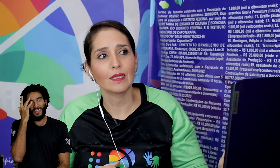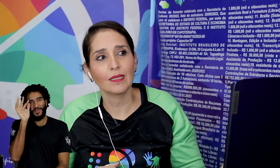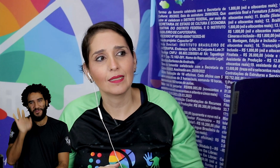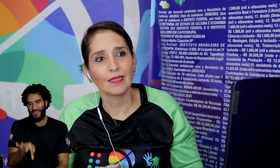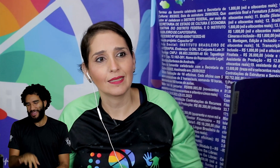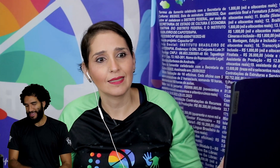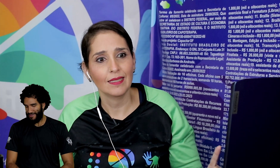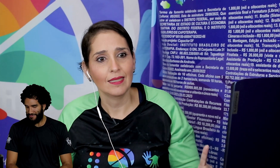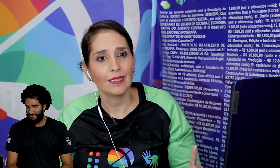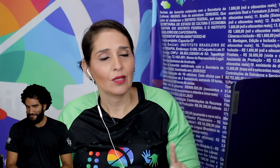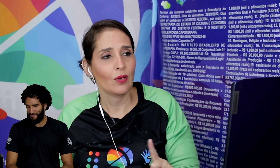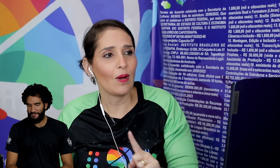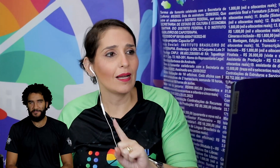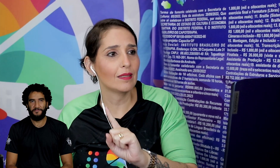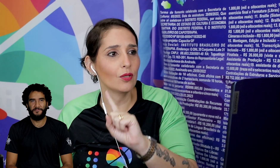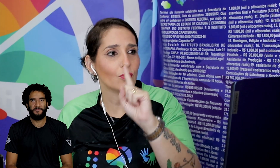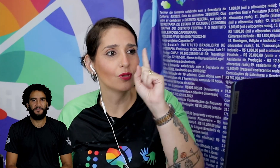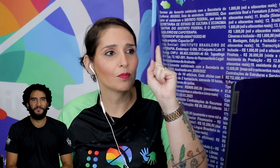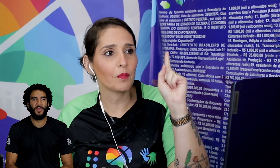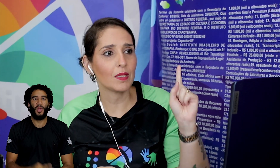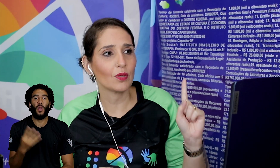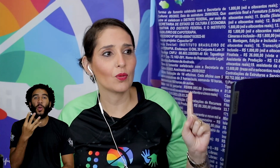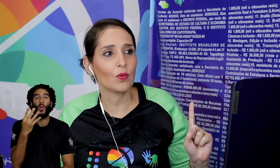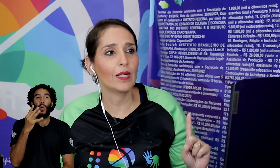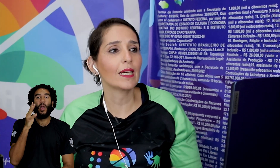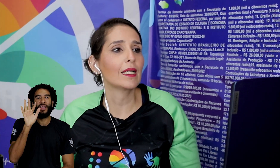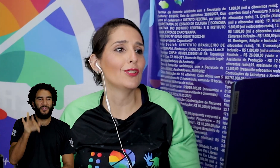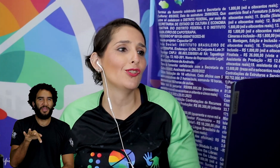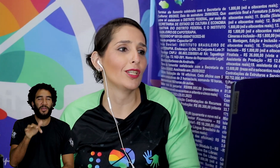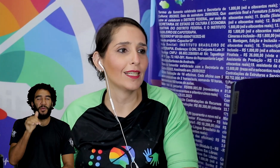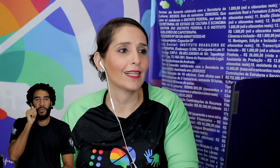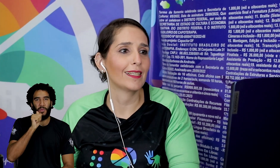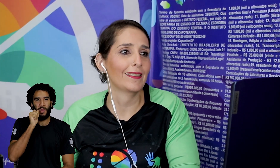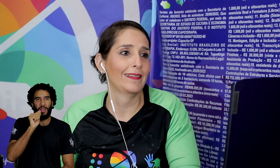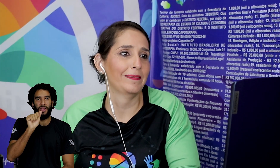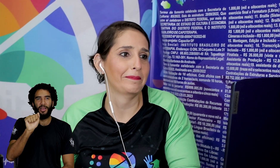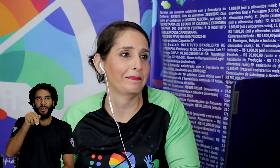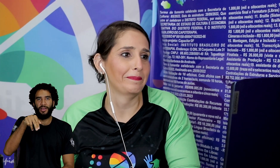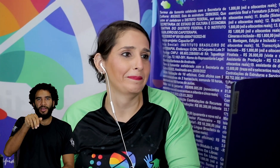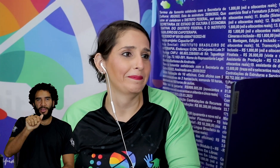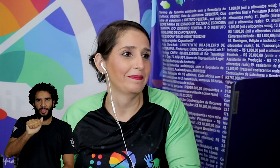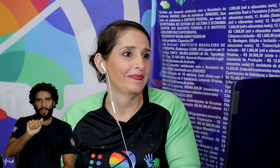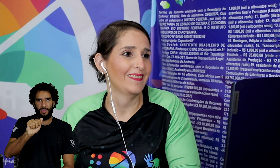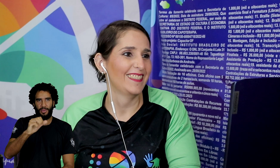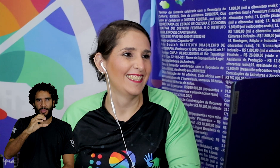pessoa. Quarta e última pessoa, Ana Cristina.